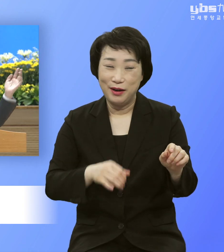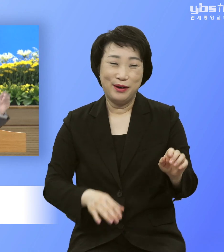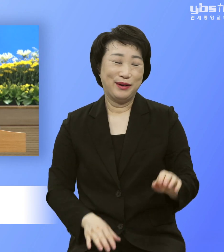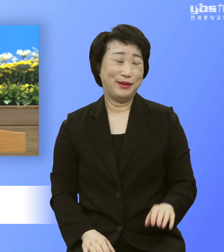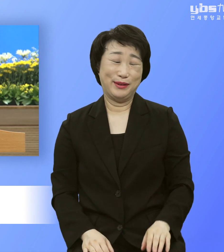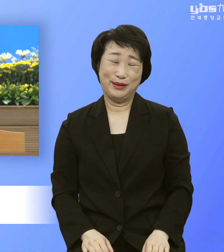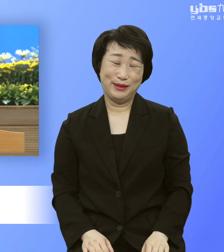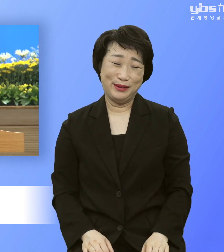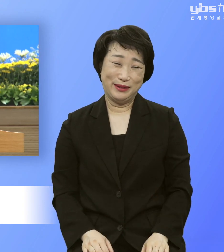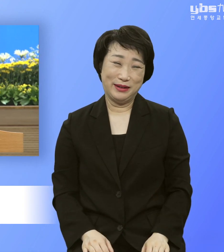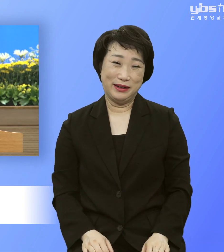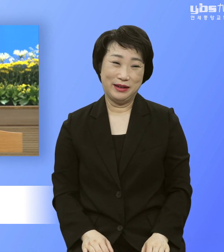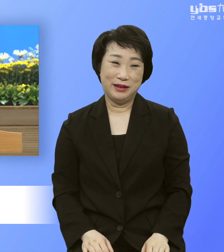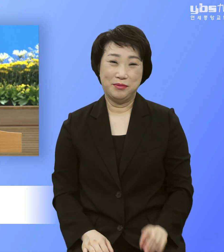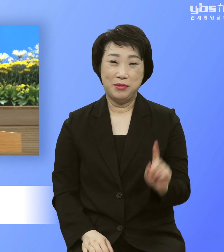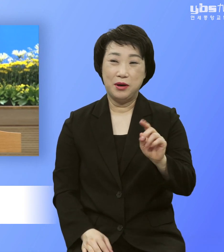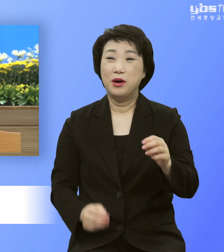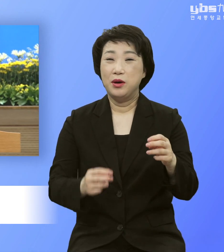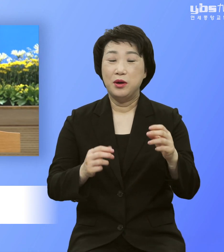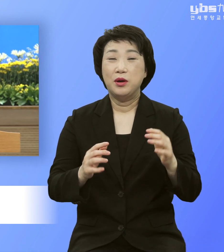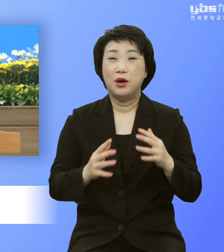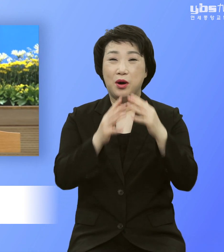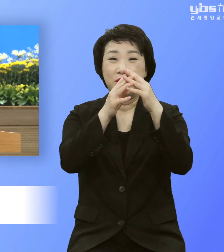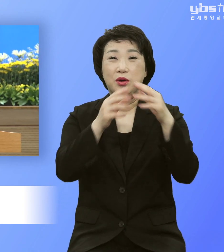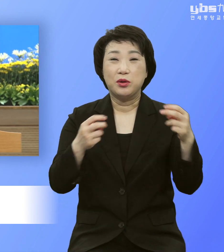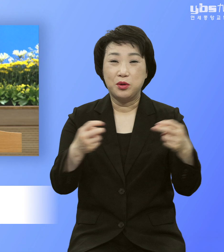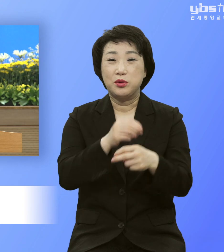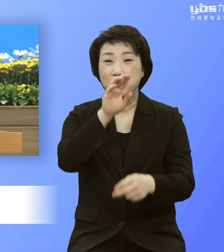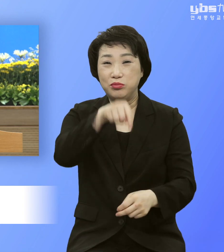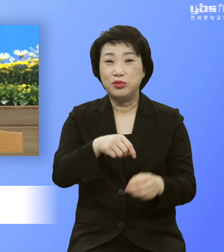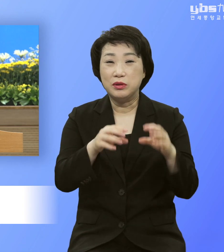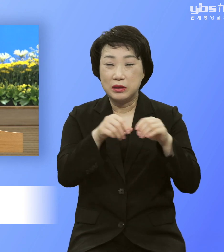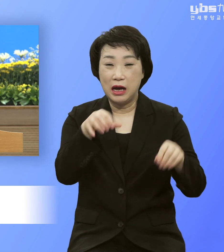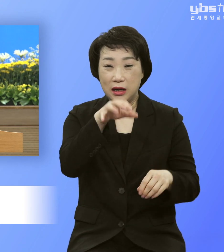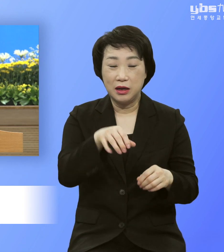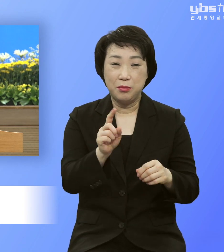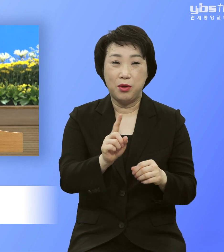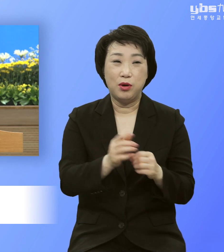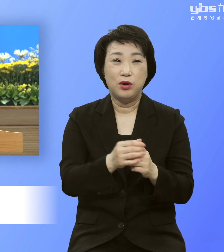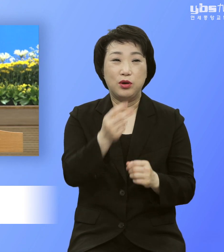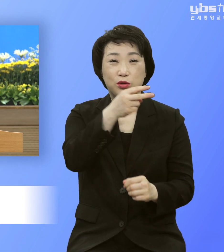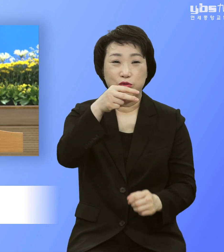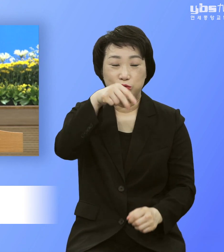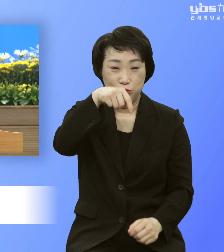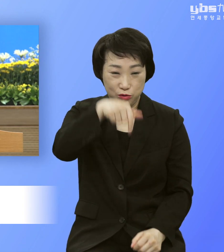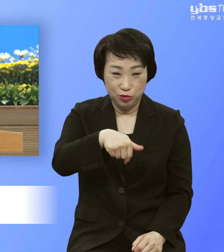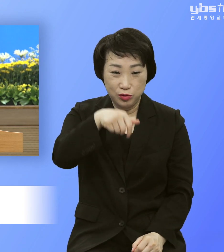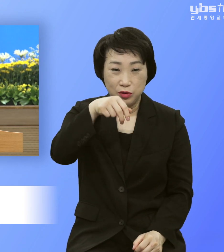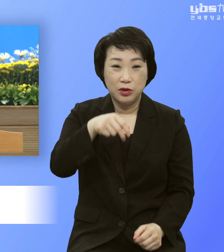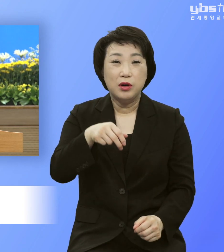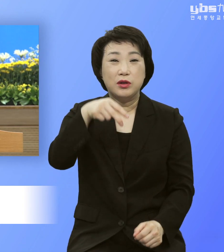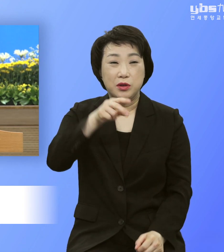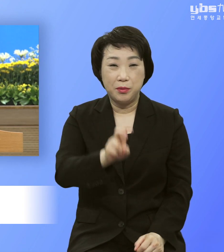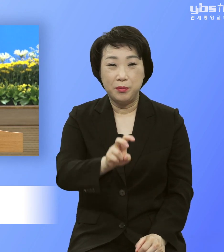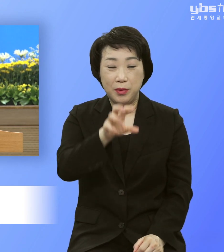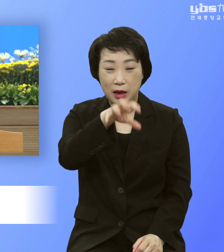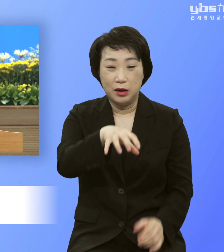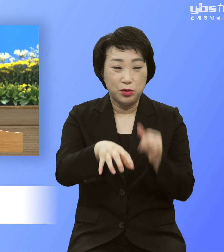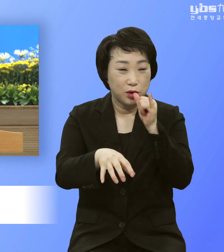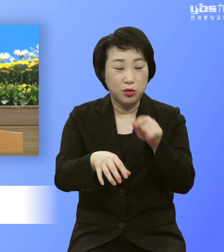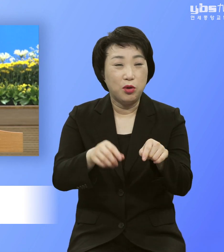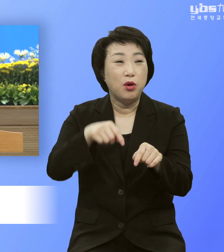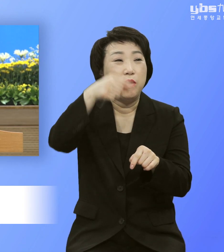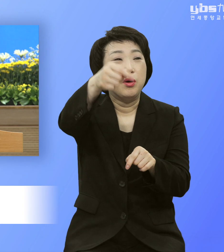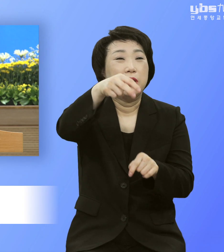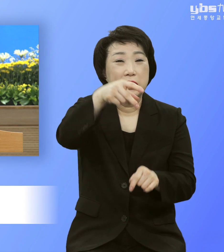이 교통공단 땅이 뭐 뚝섬도 있고 상암동도 있고 뭐 어디도